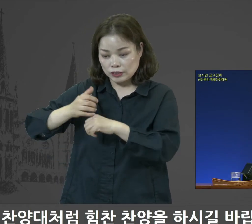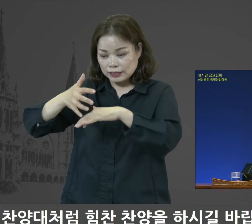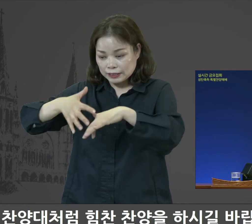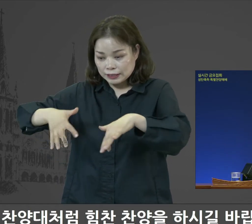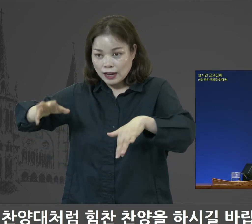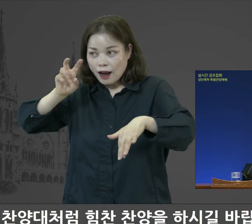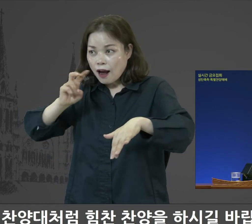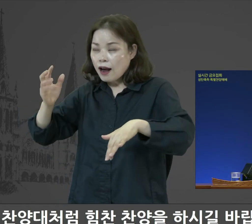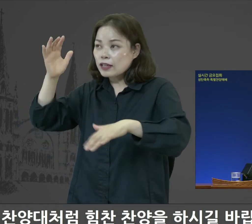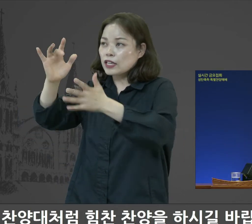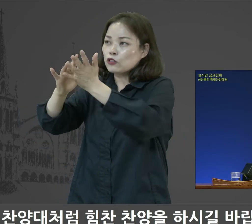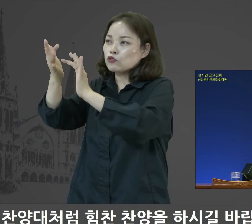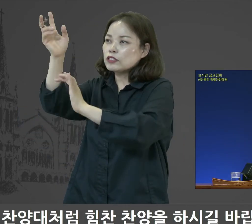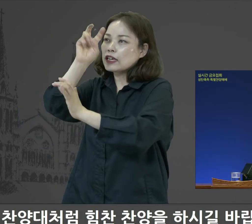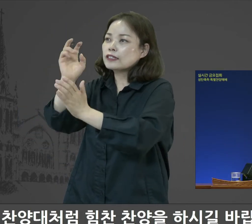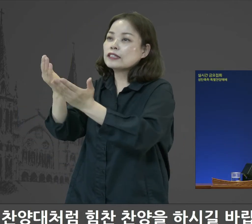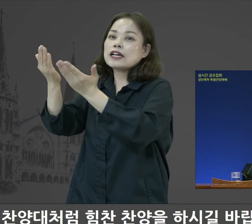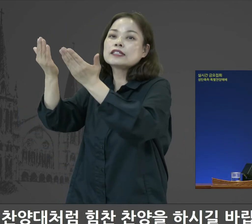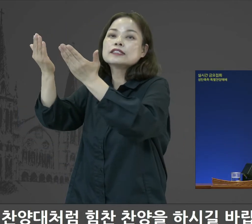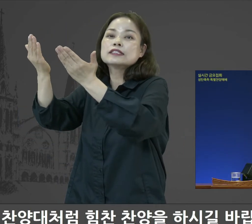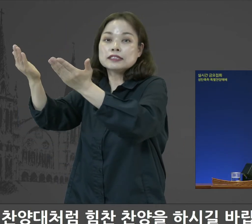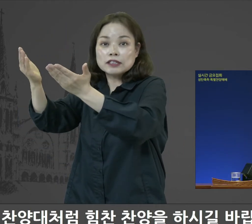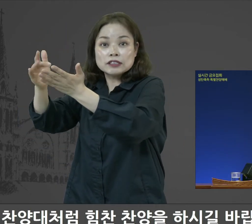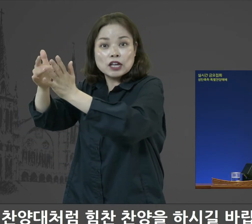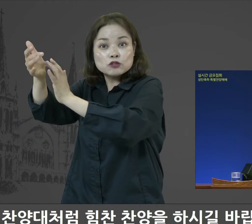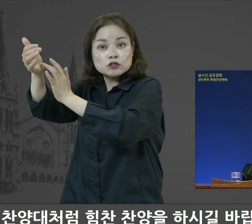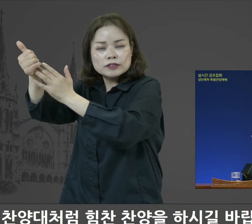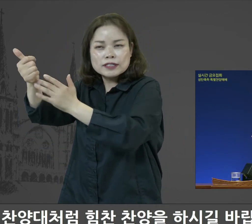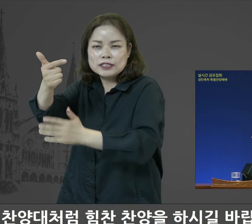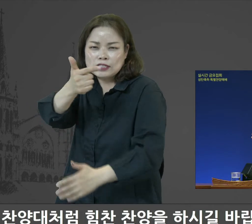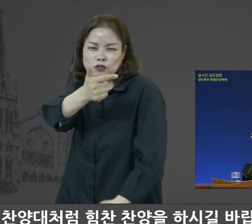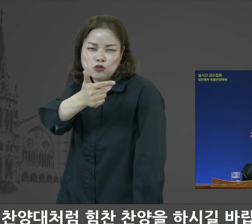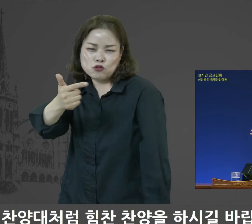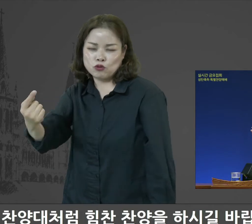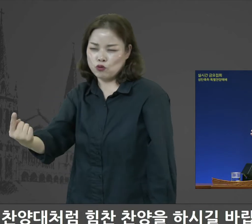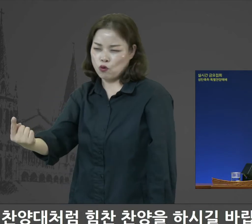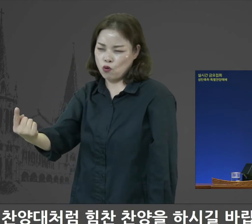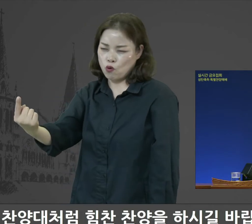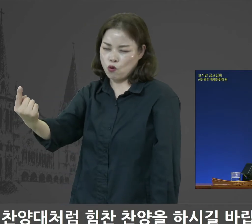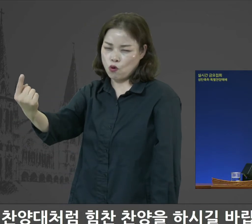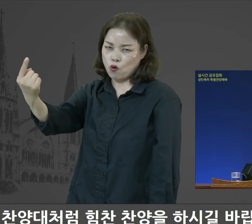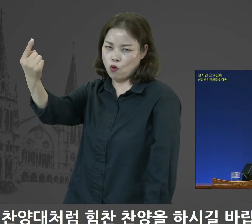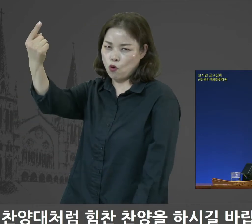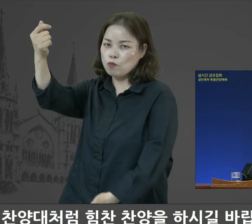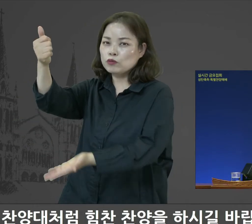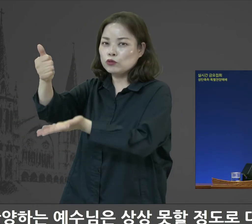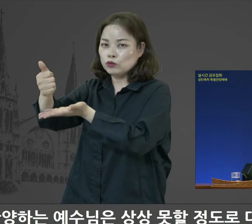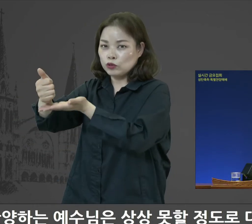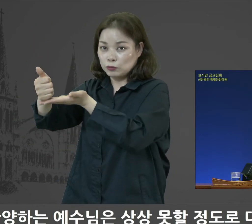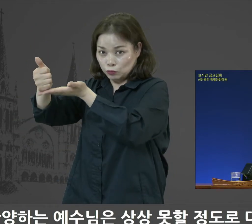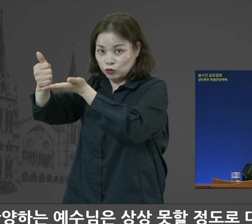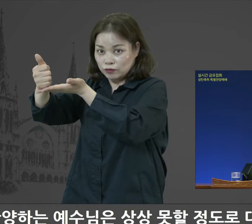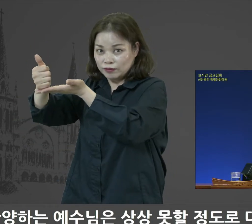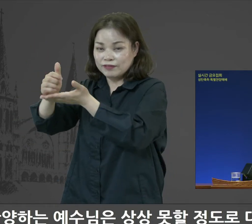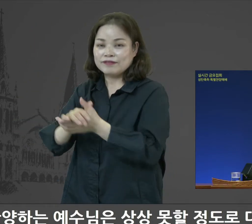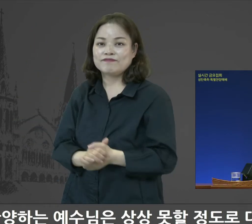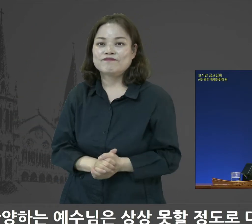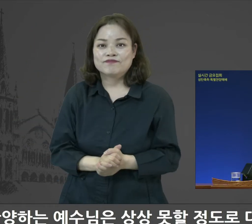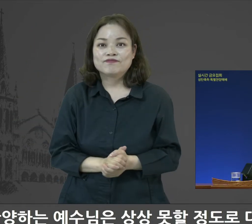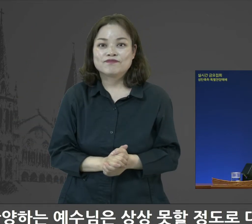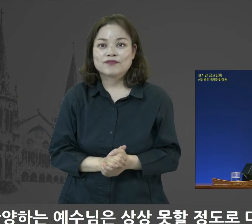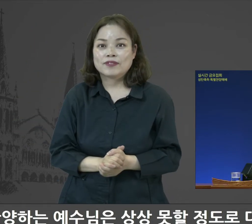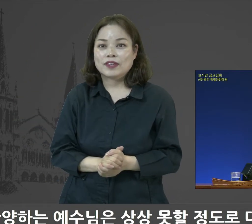이유는 찬양의 대상인 예수님이 지극히 높으신 분이었기 때문인 것이죠.